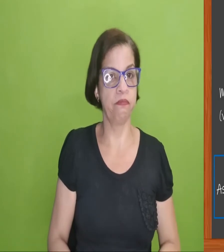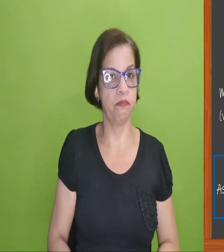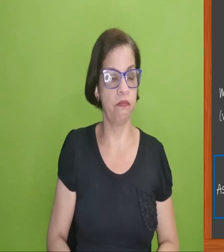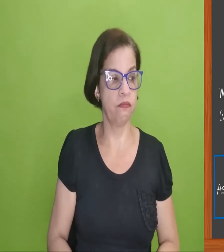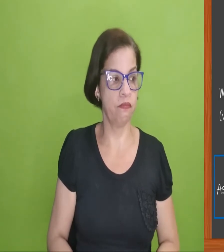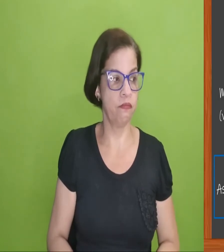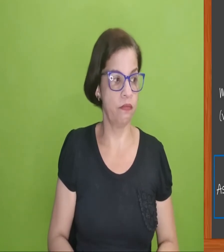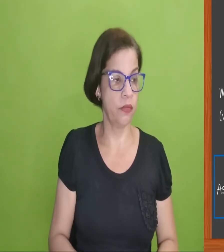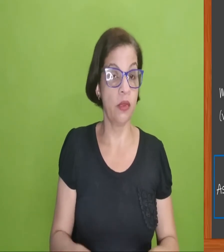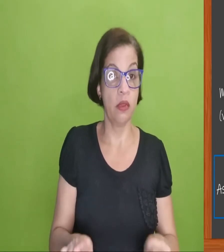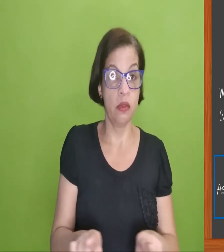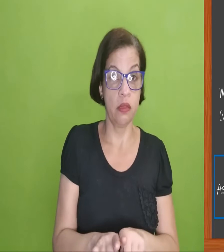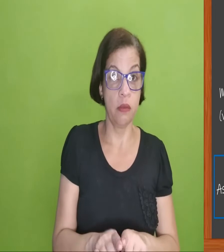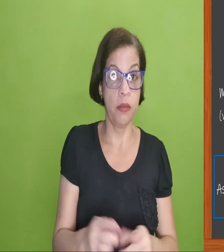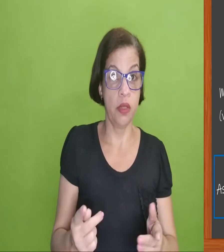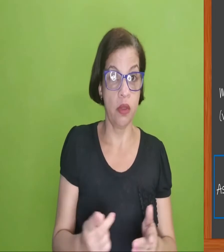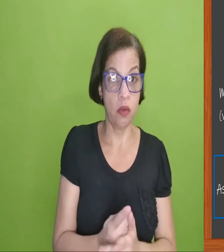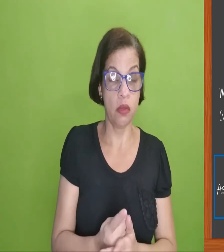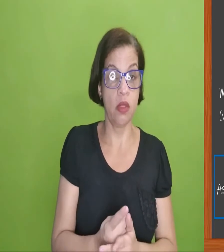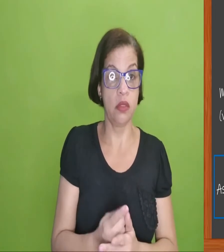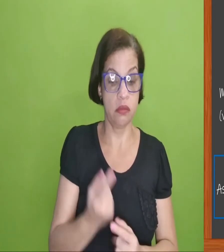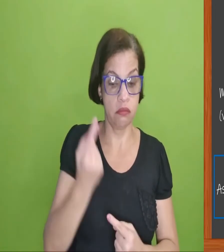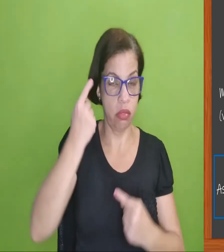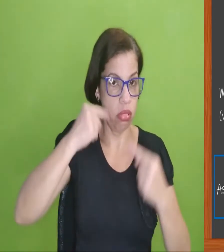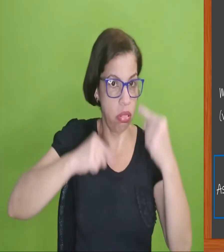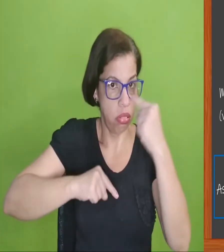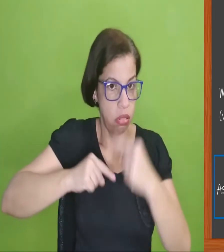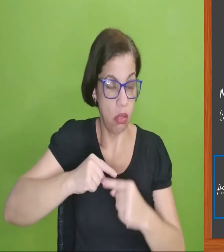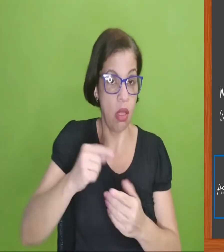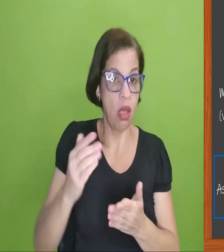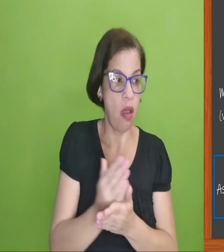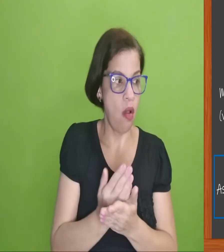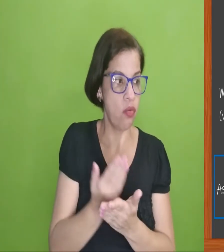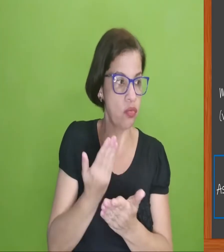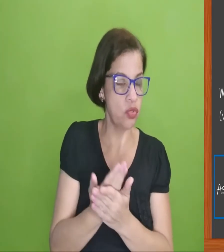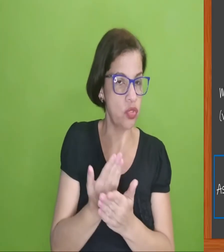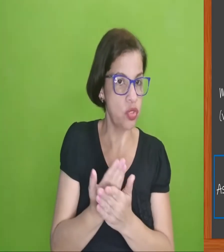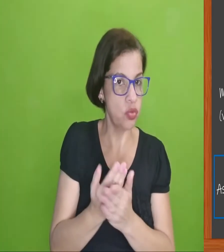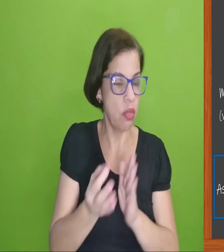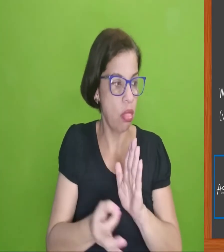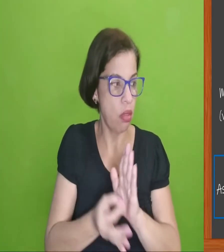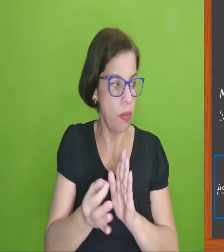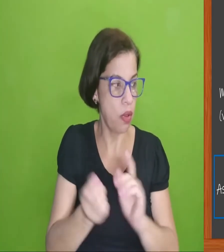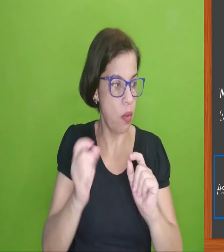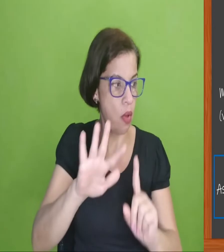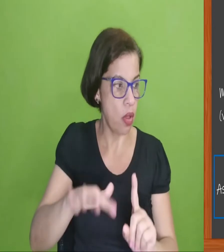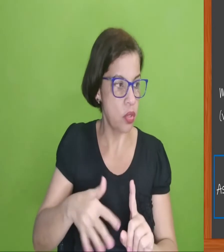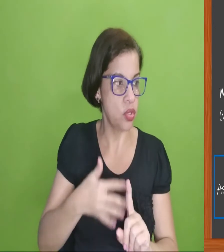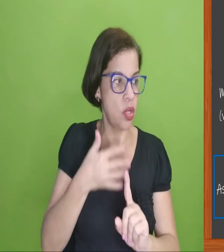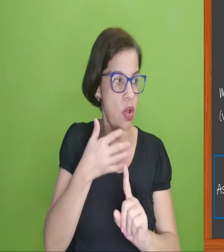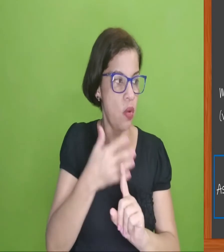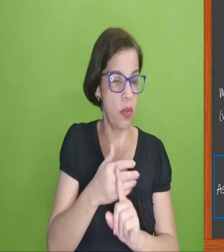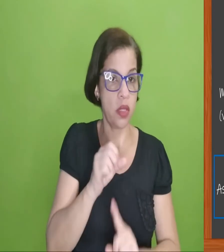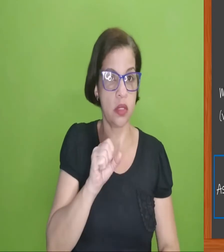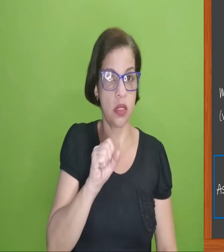Além de seu efeito sobre o metabolismo lipídico, alguns estudos sugerem que as estatinas podem aumentar a síntese